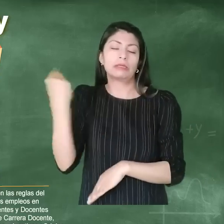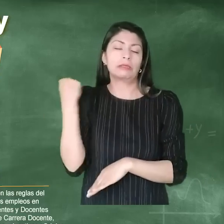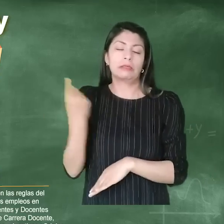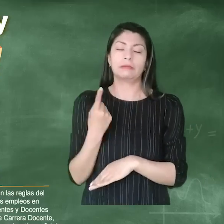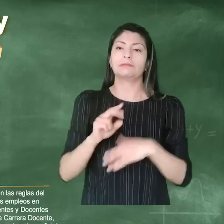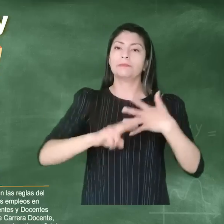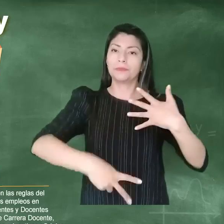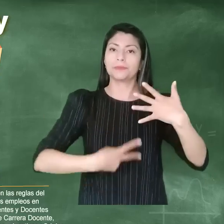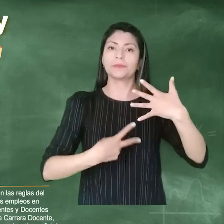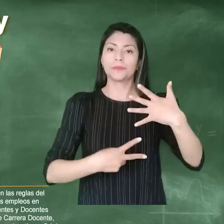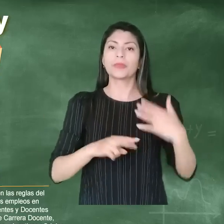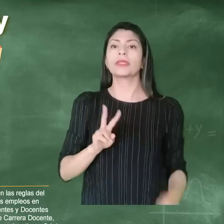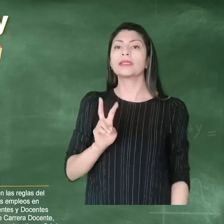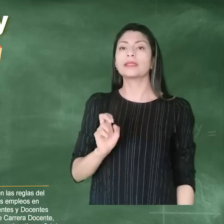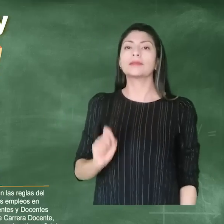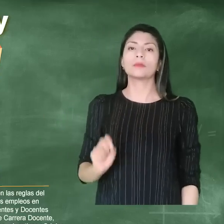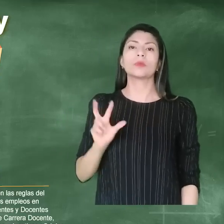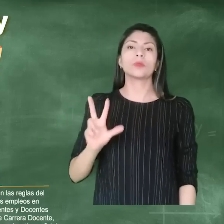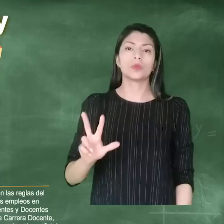reglamentarias vigentes.